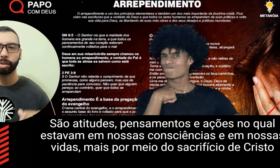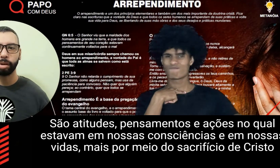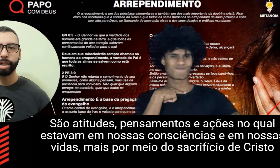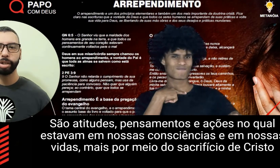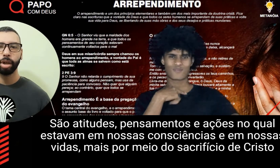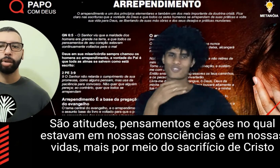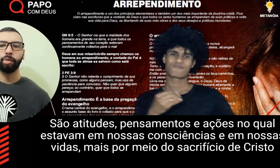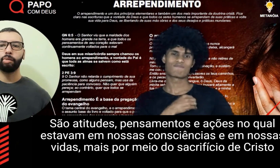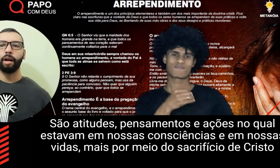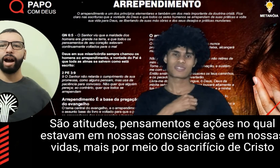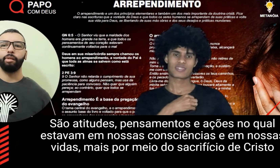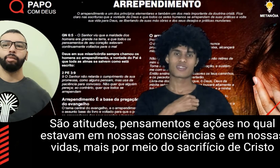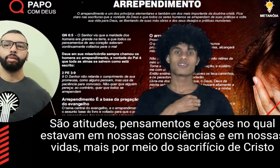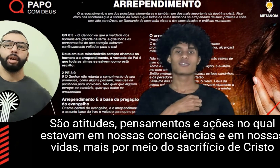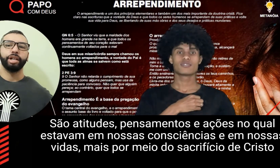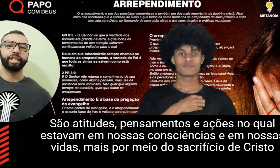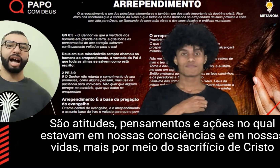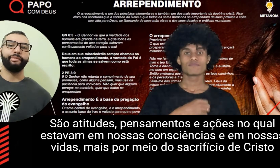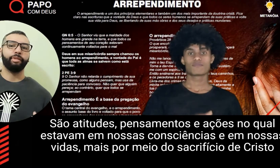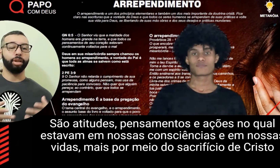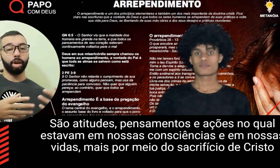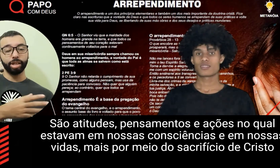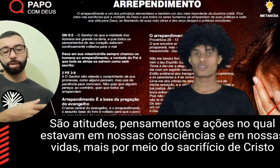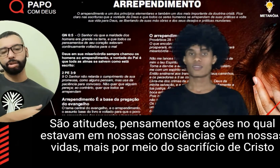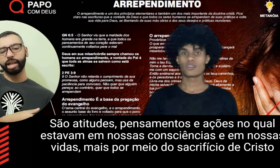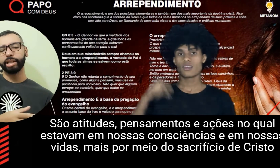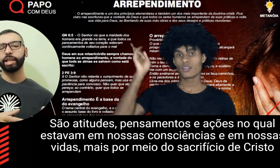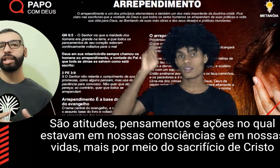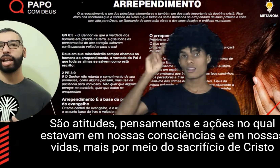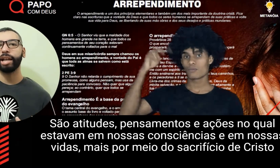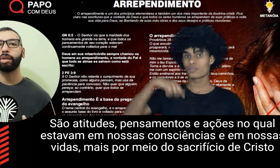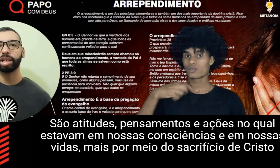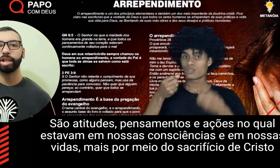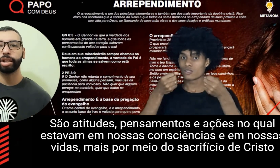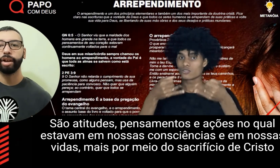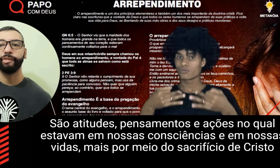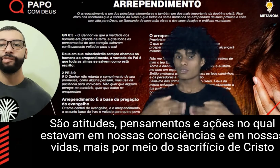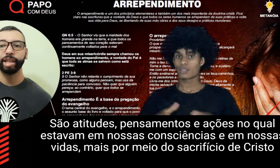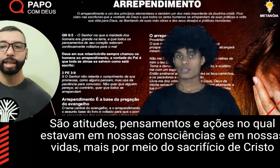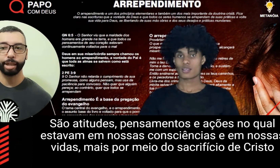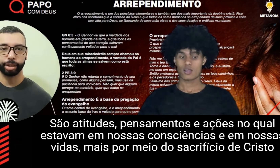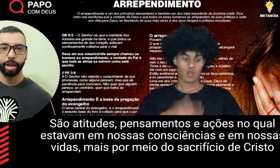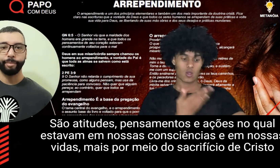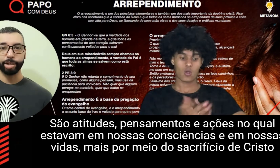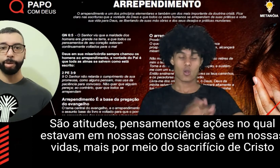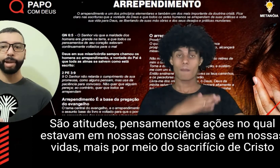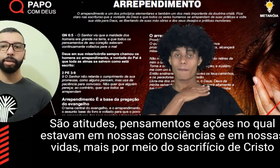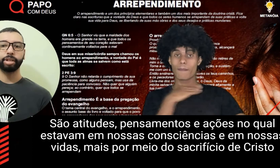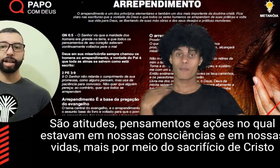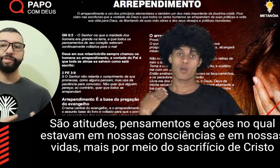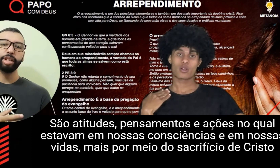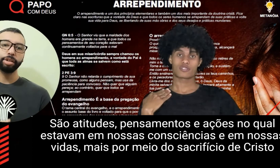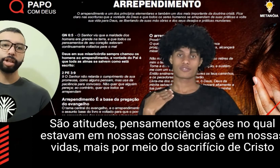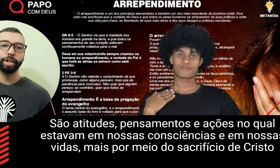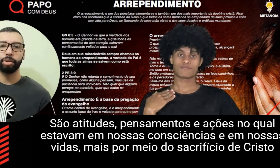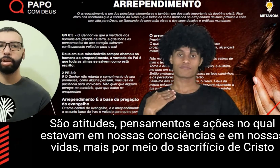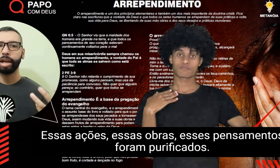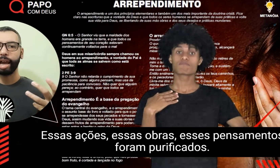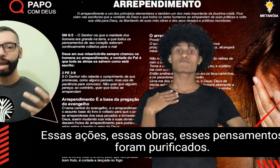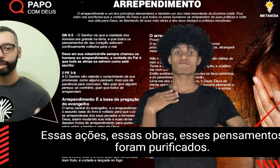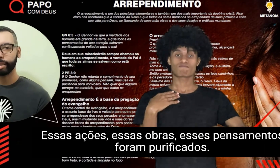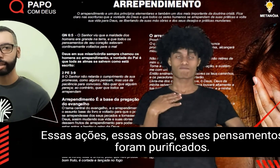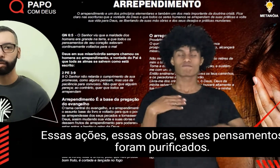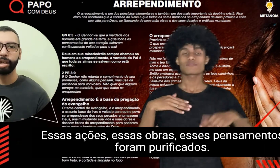e ações no qual estavam em nossas consciências e em nossas vidas. Mas por meio do sacrifício de